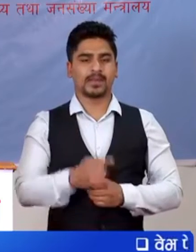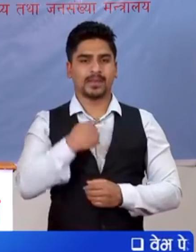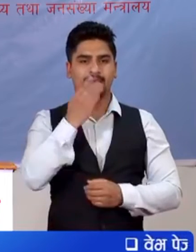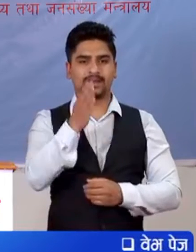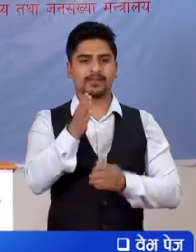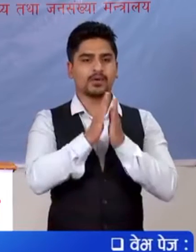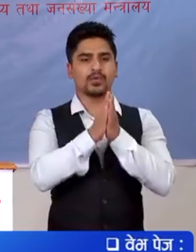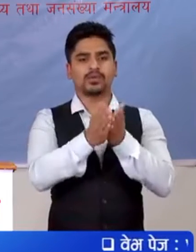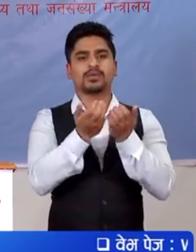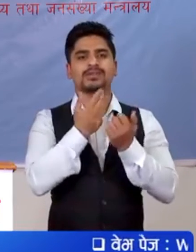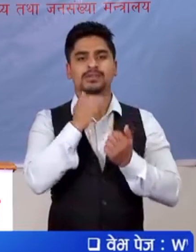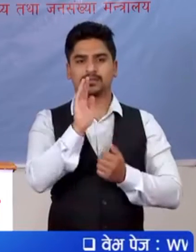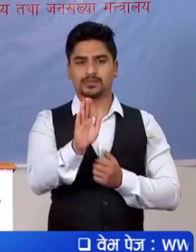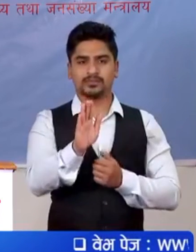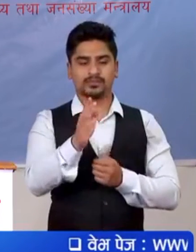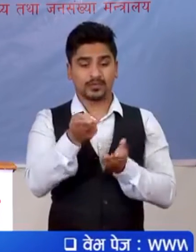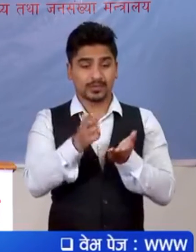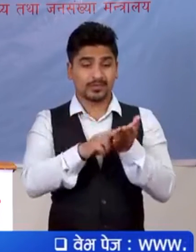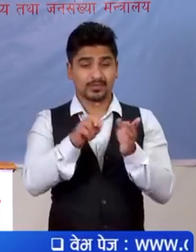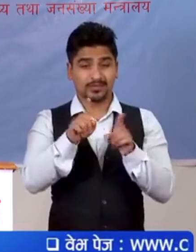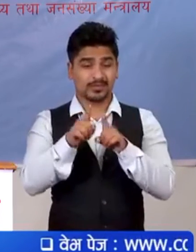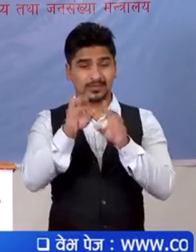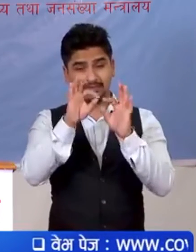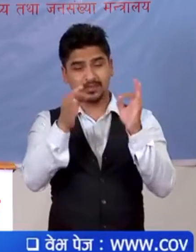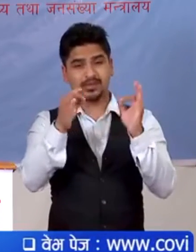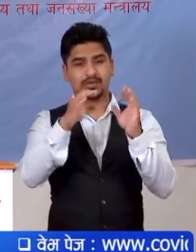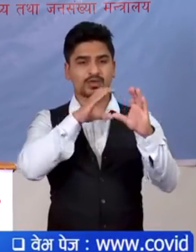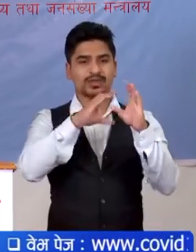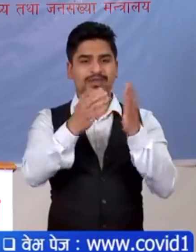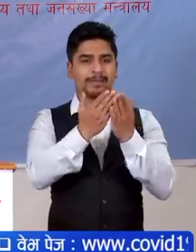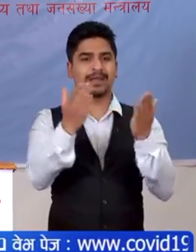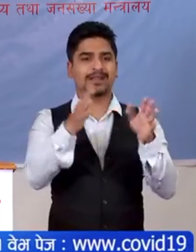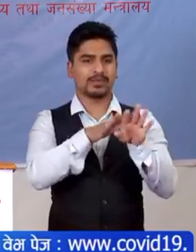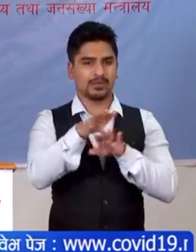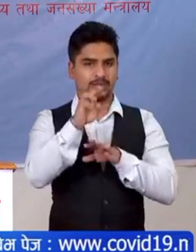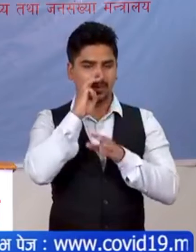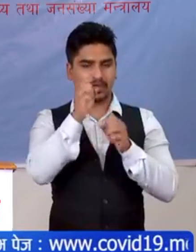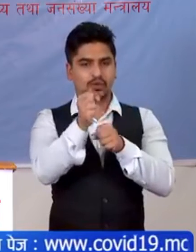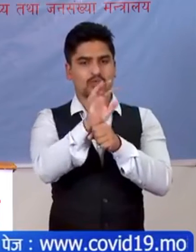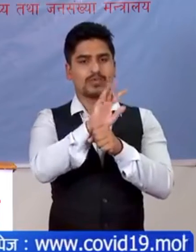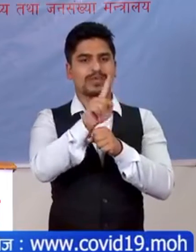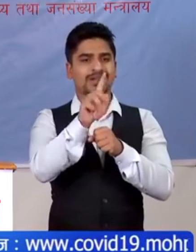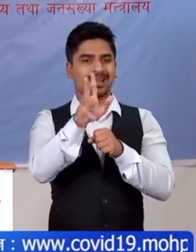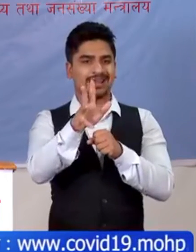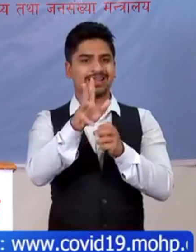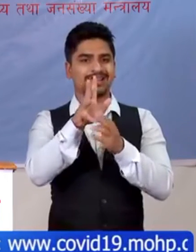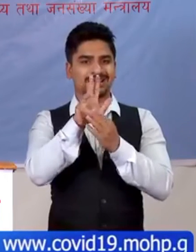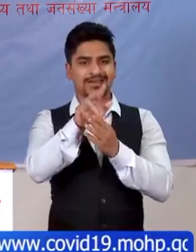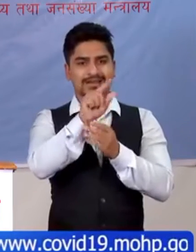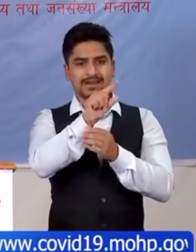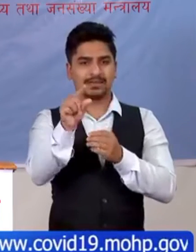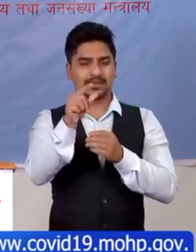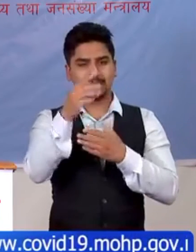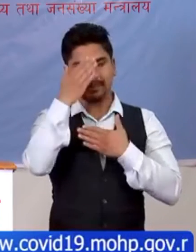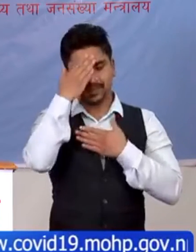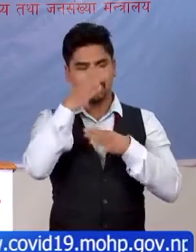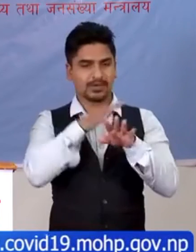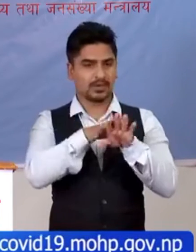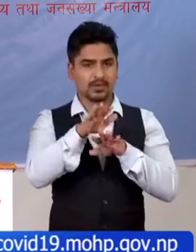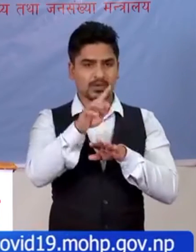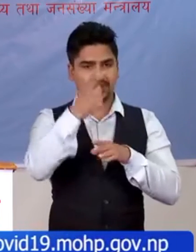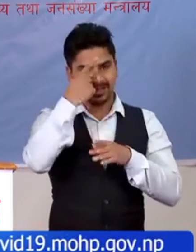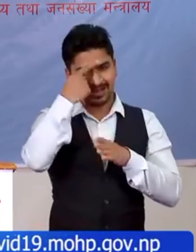मैले केही अनुरोध गर्न चाहन्छु, अझै पनि विभिन्न सञ्चार माध्यमहरूमा COVID-19 का